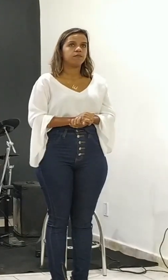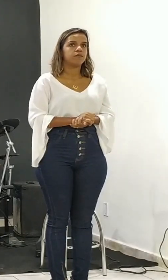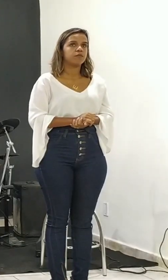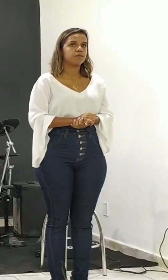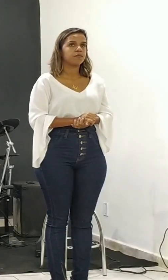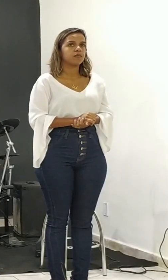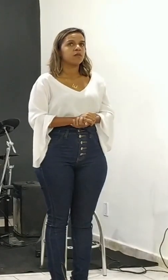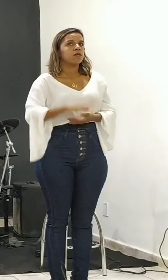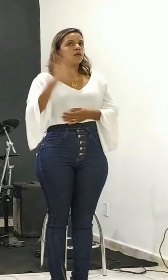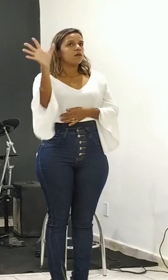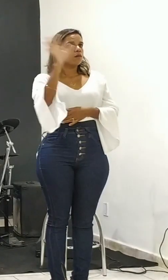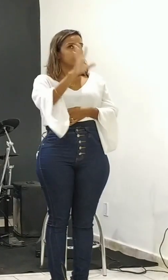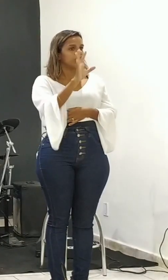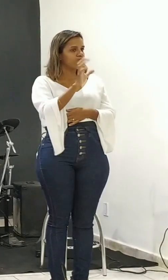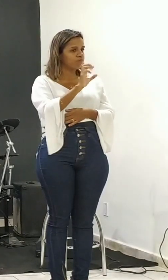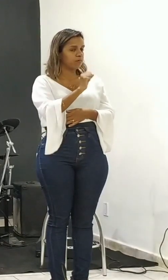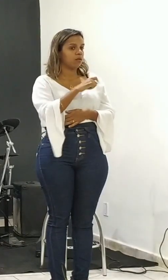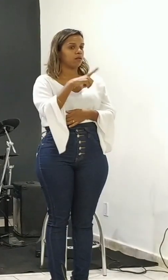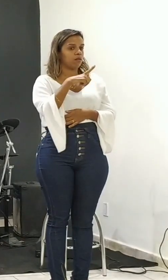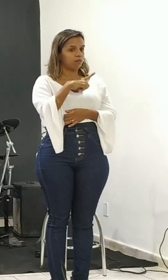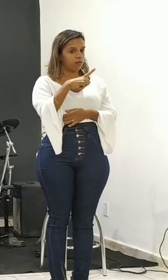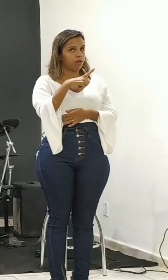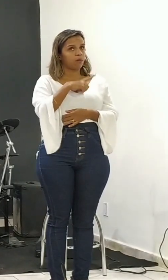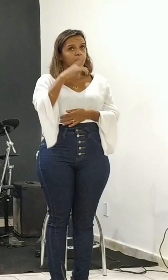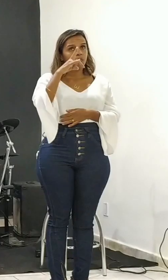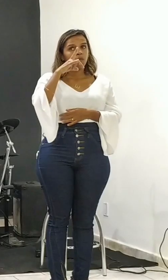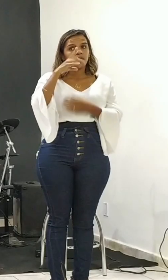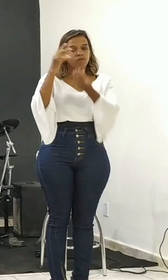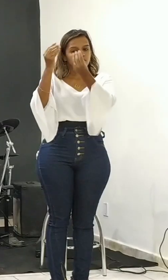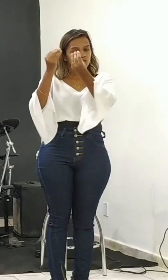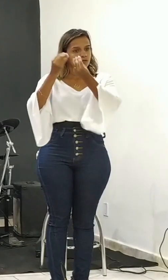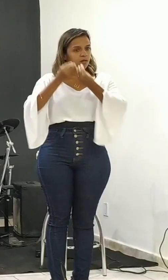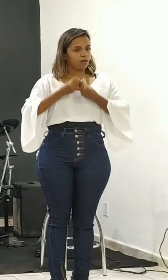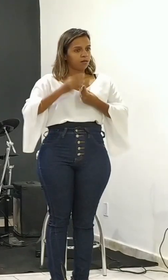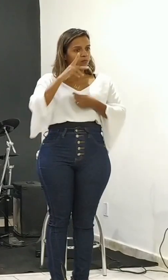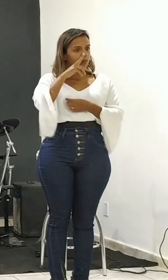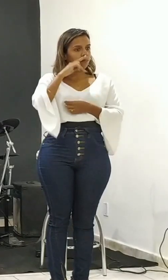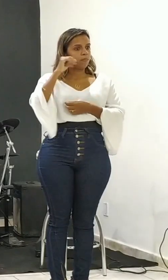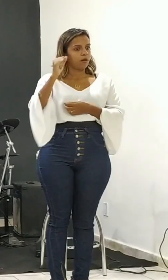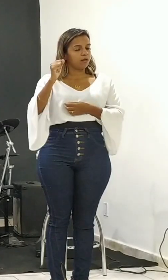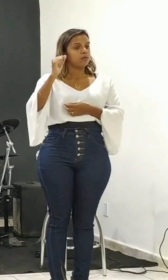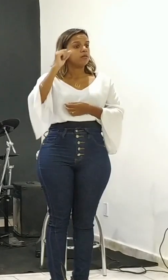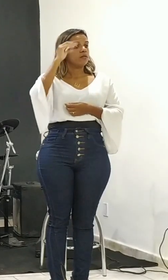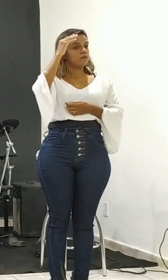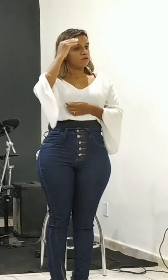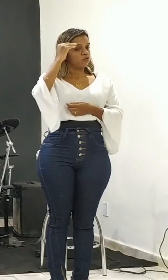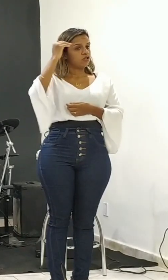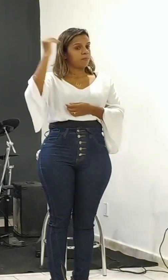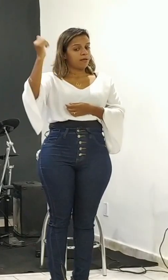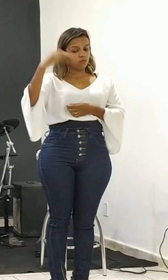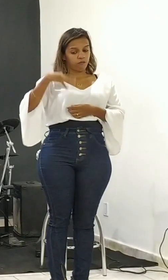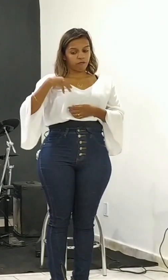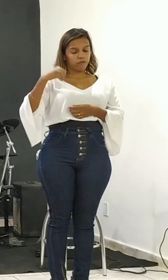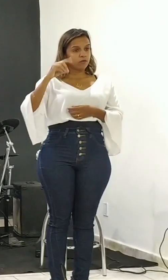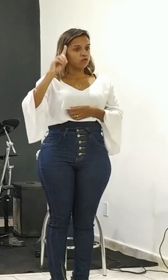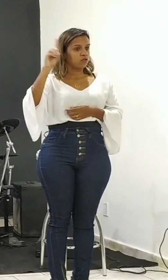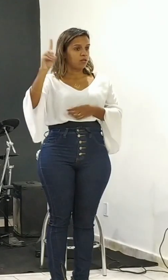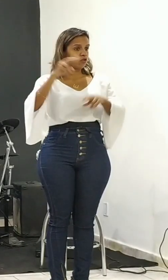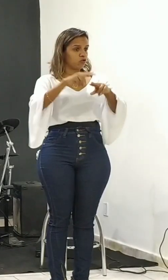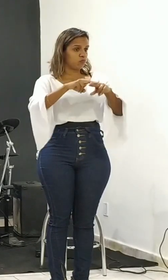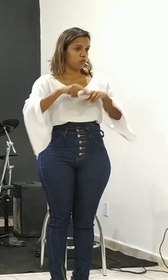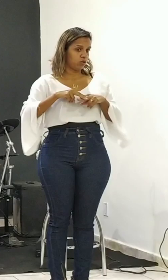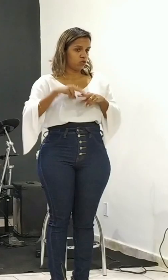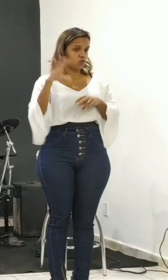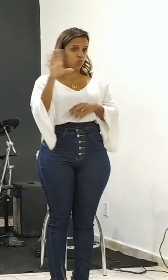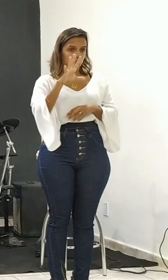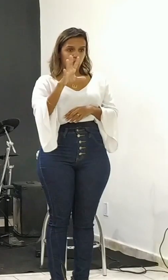vede quão grande amor nos tem concedido o Pai, que fôssemos chamados filhos de Deus. Por isso o mundo não